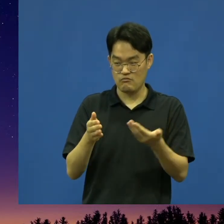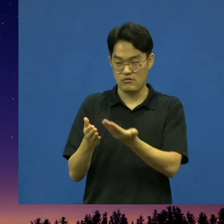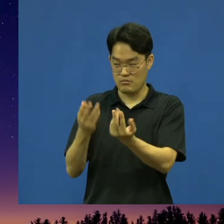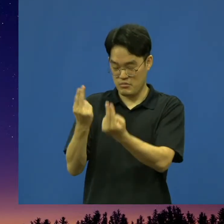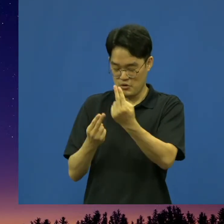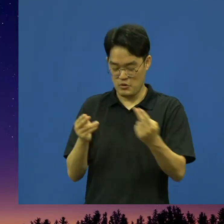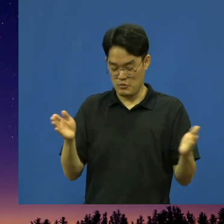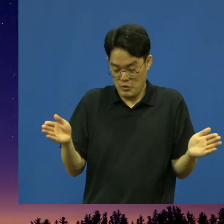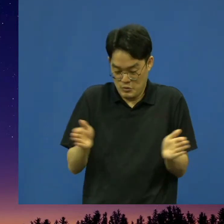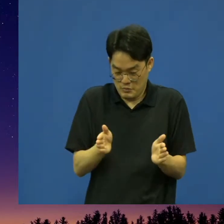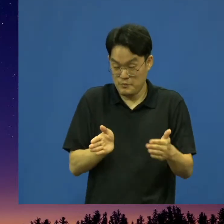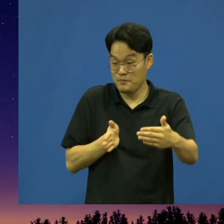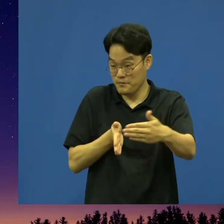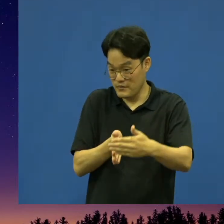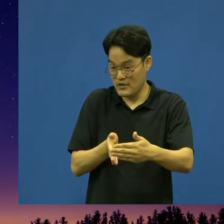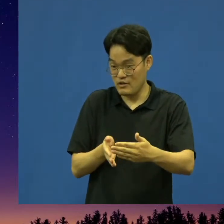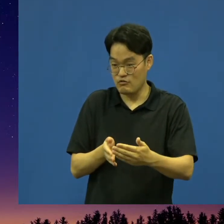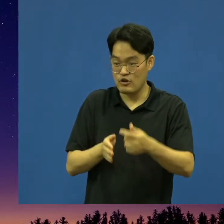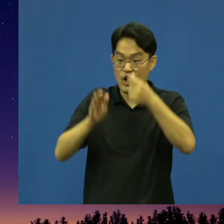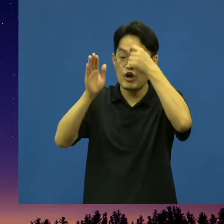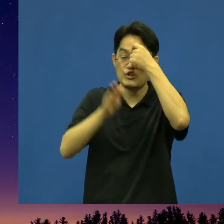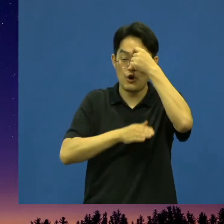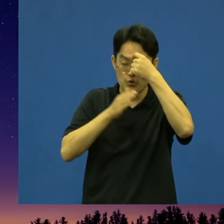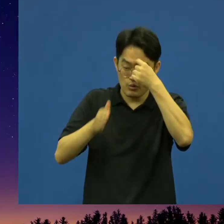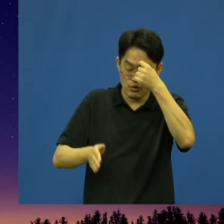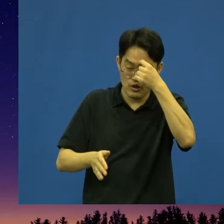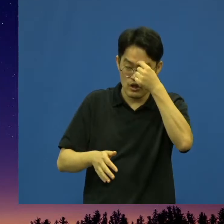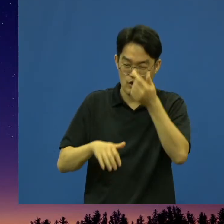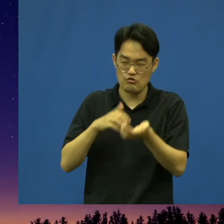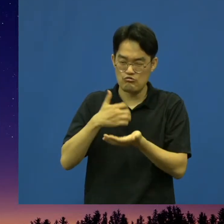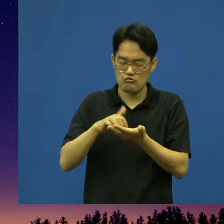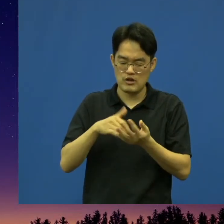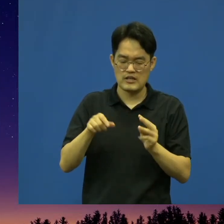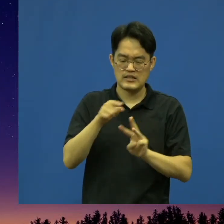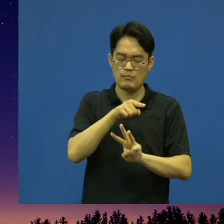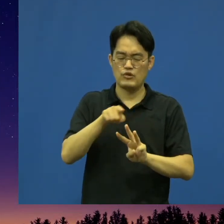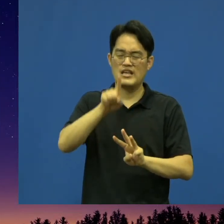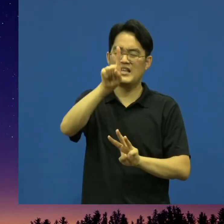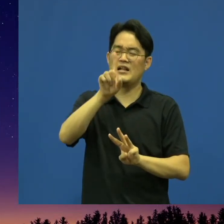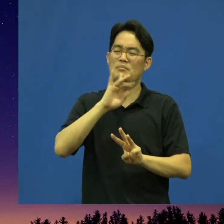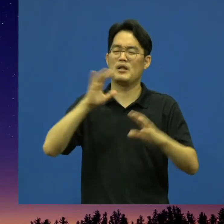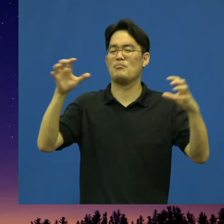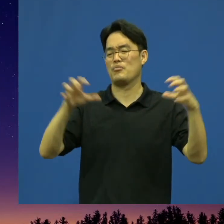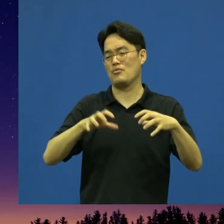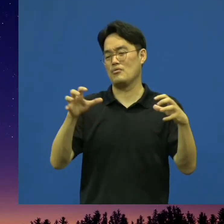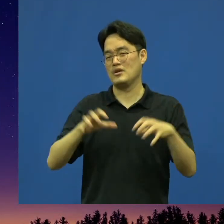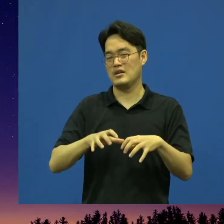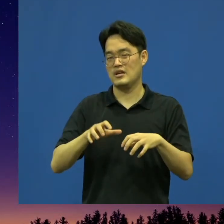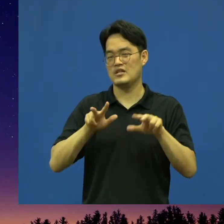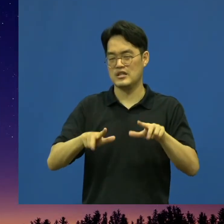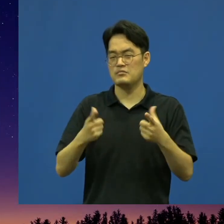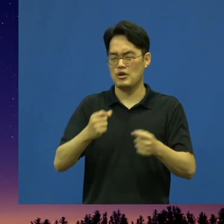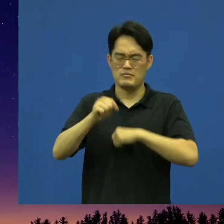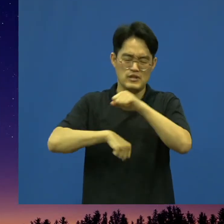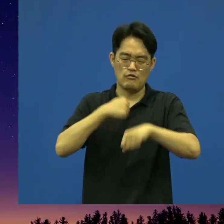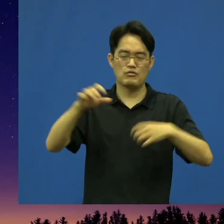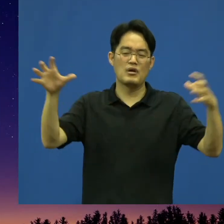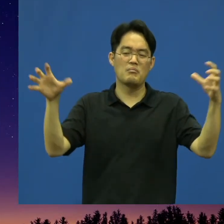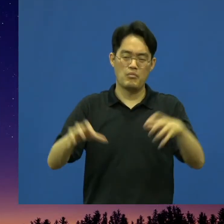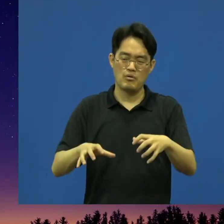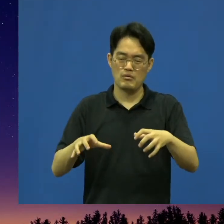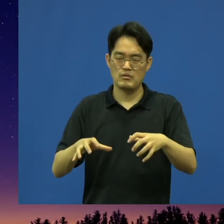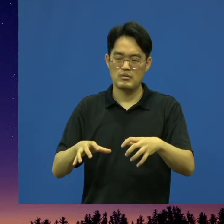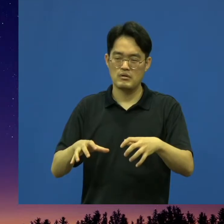우리 성도들의 3분의 1밖에 모일 수 없는 그런, 지금처럼 이렇게 자유롭게 모일 수 있는 때도